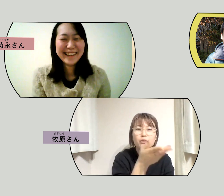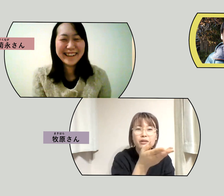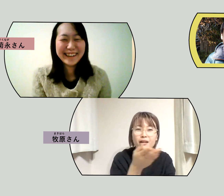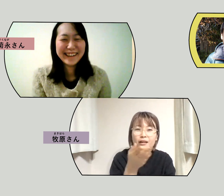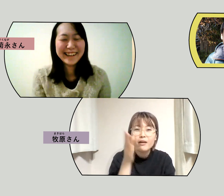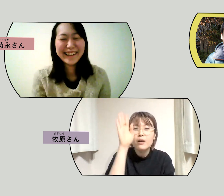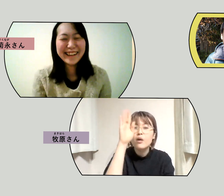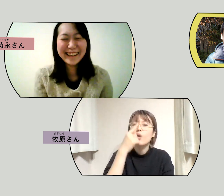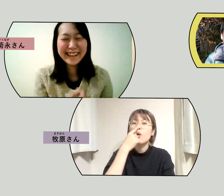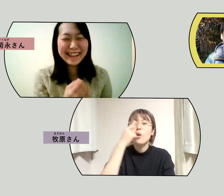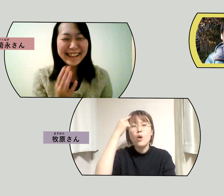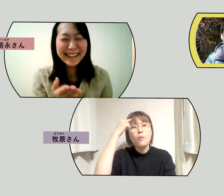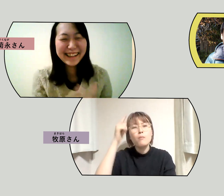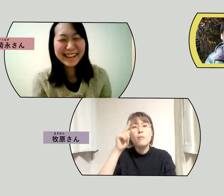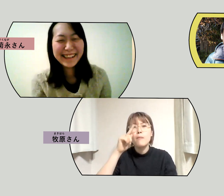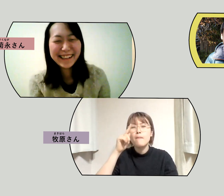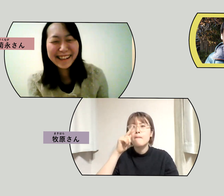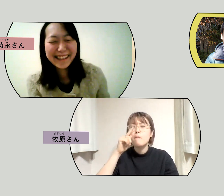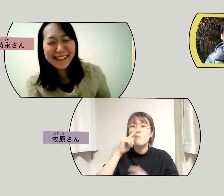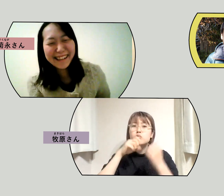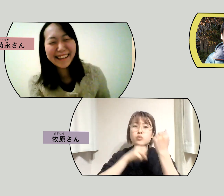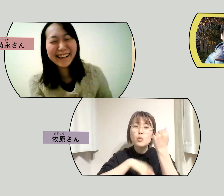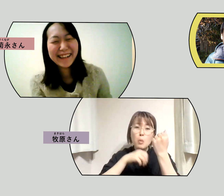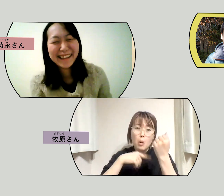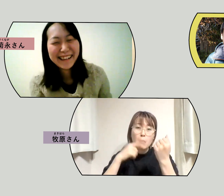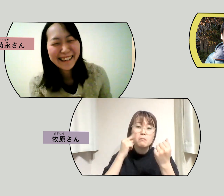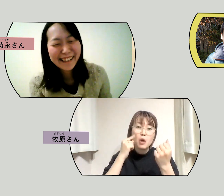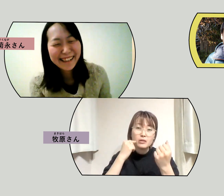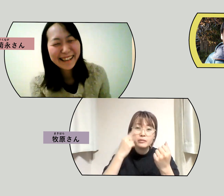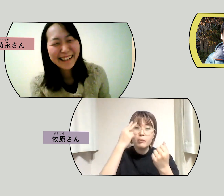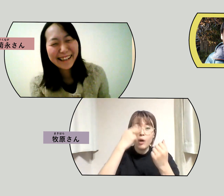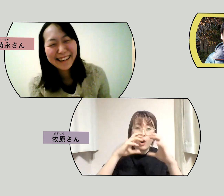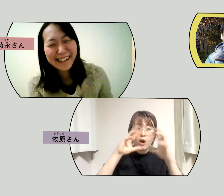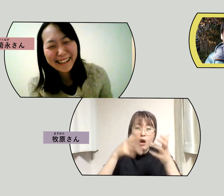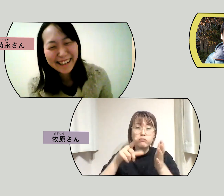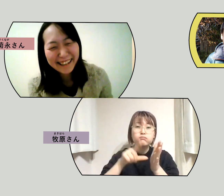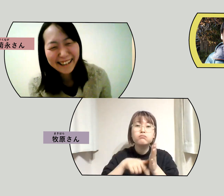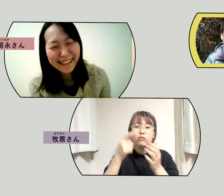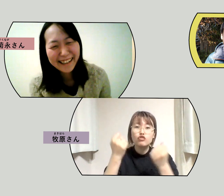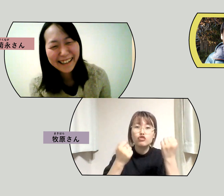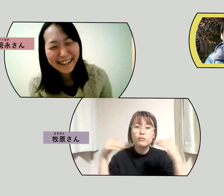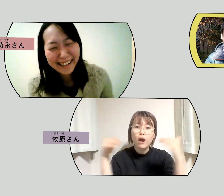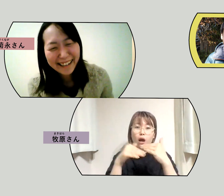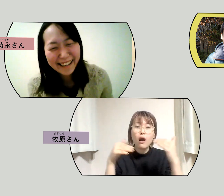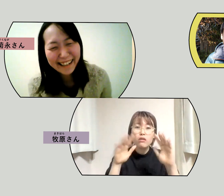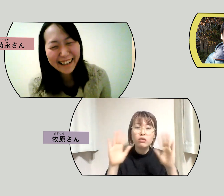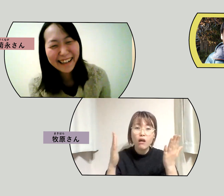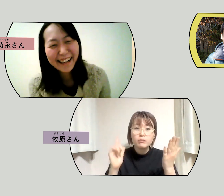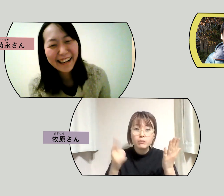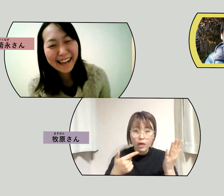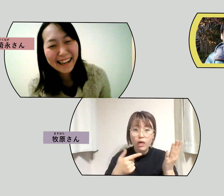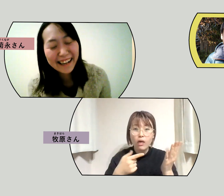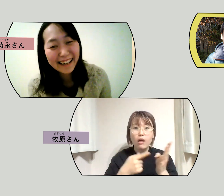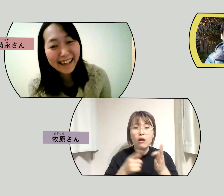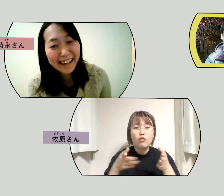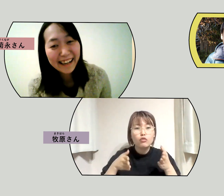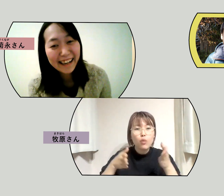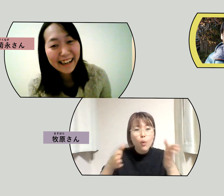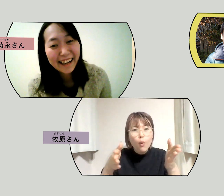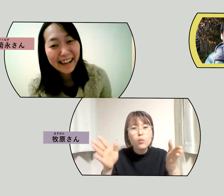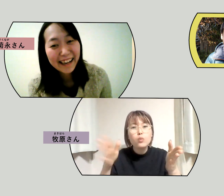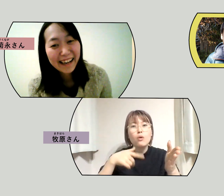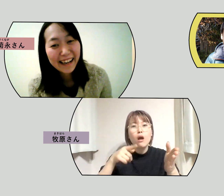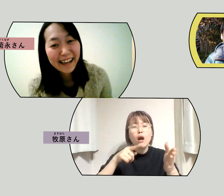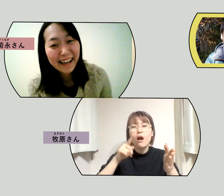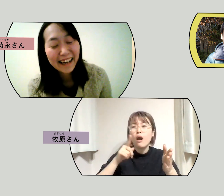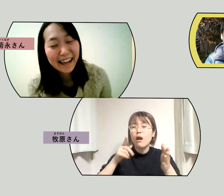に牧原です私が思ったのはそもそももしその世界だったら車は存在し